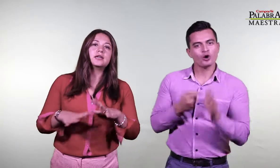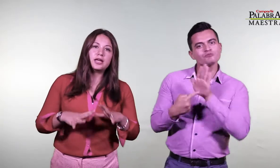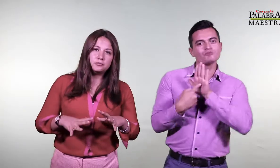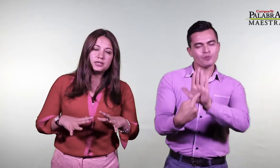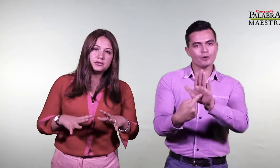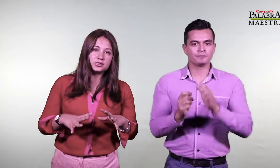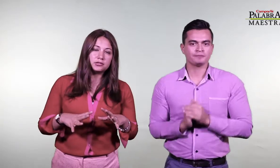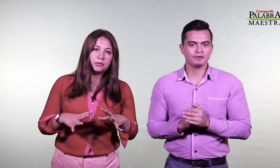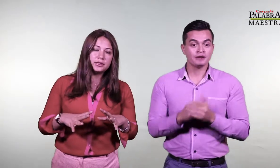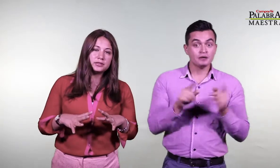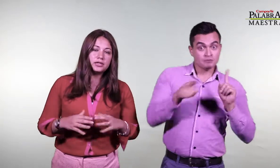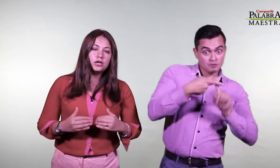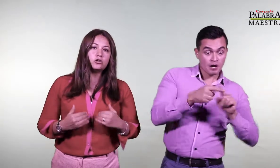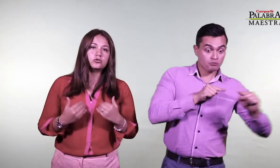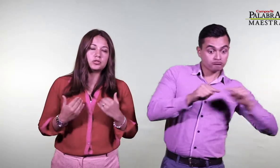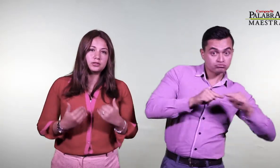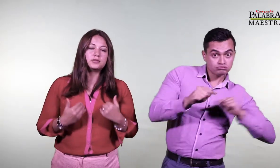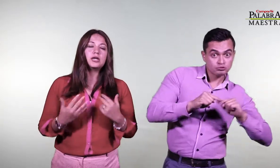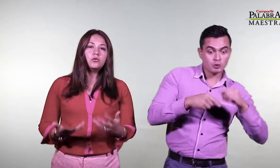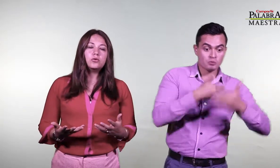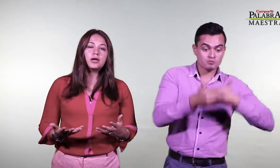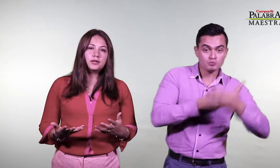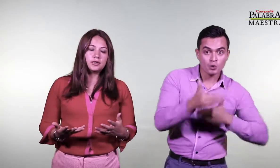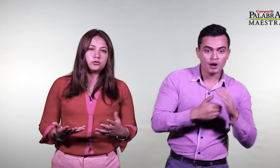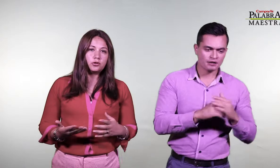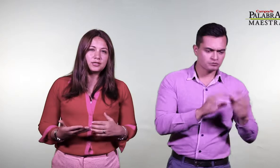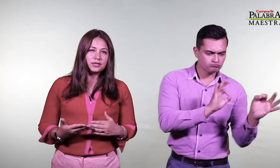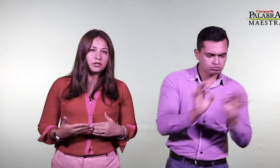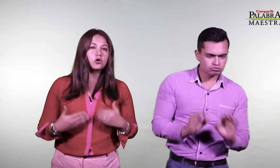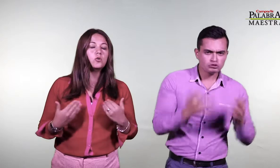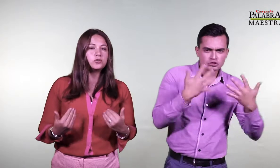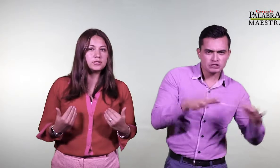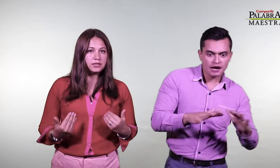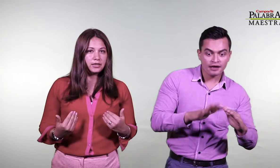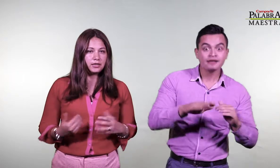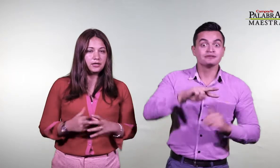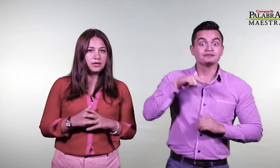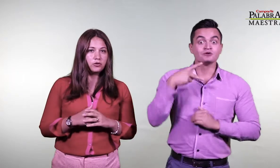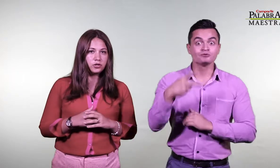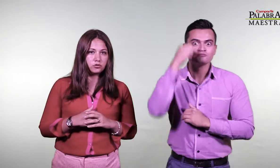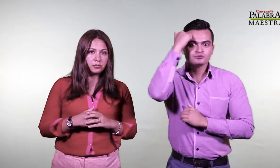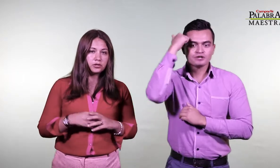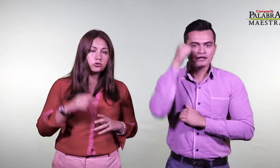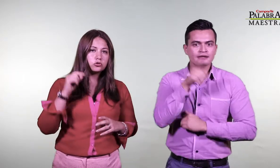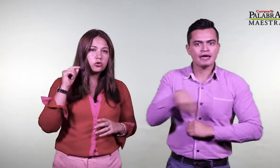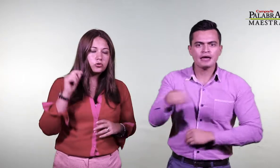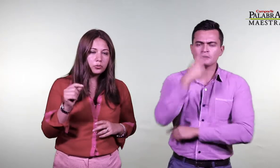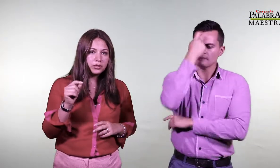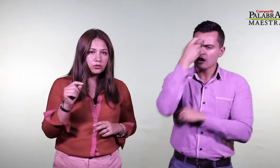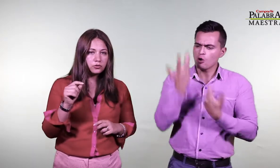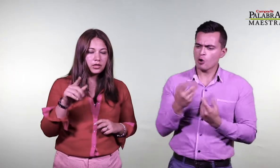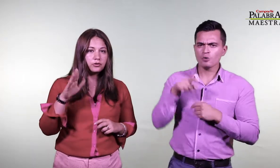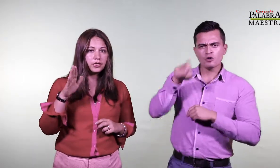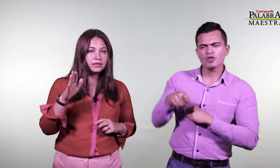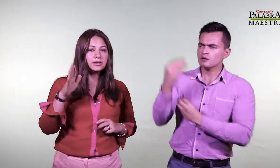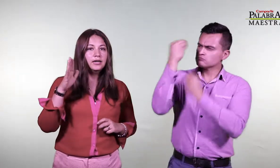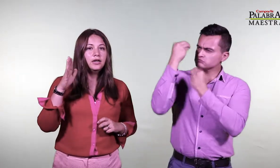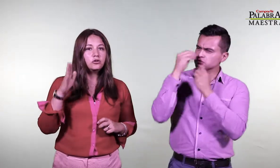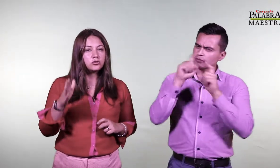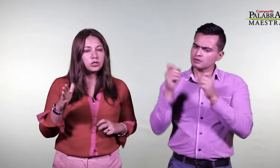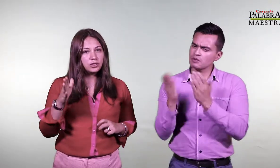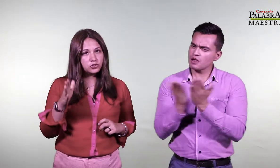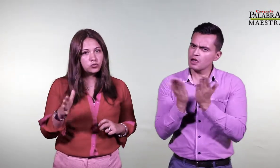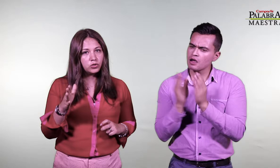la oferta administrativamente, los docentes tienen un gran reto de saber cómo se enseña la educación para sordos con un objetivo claro que